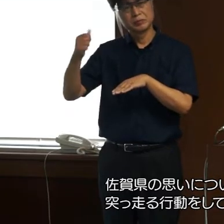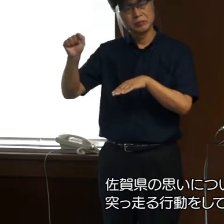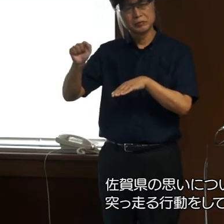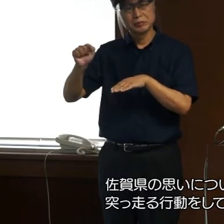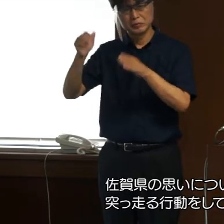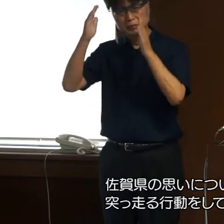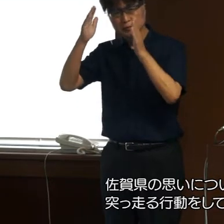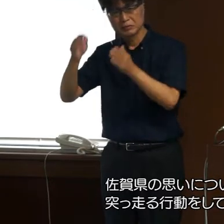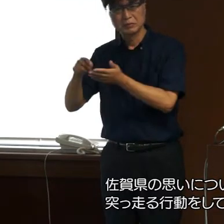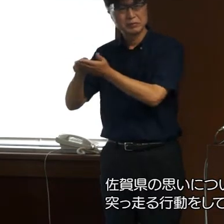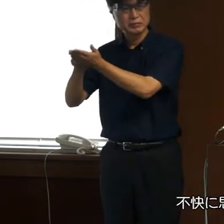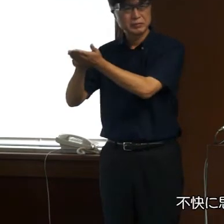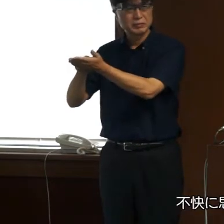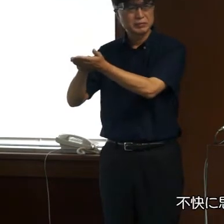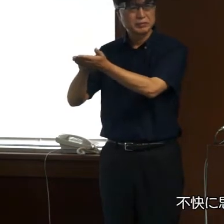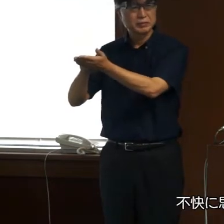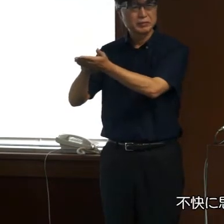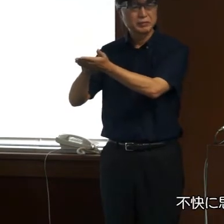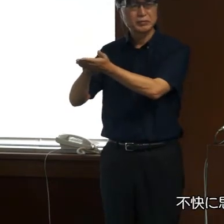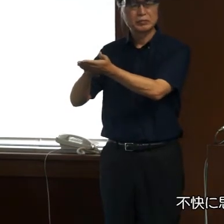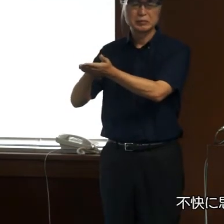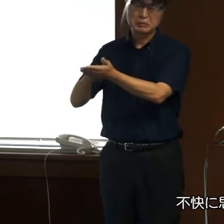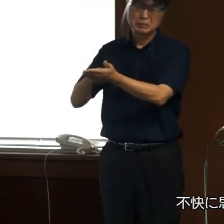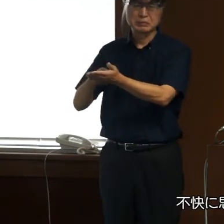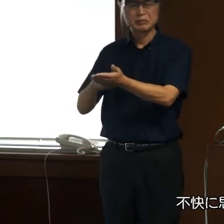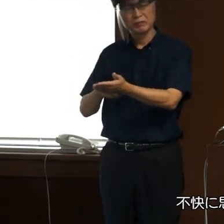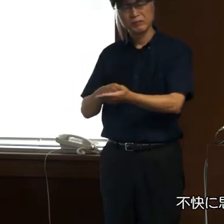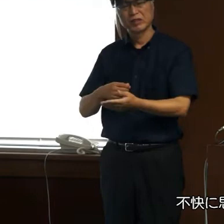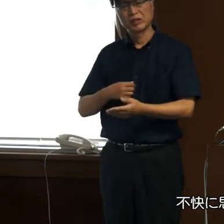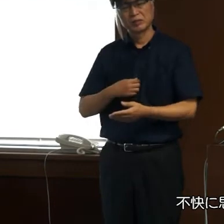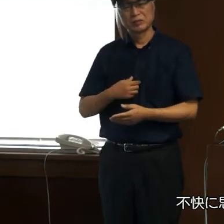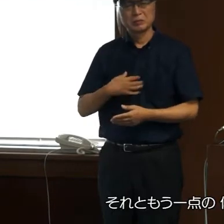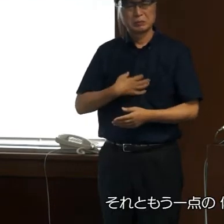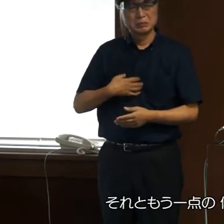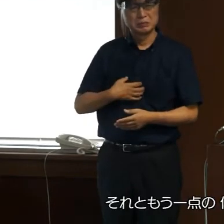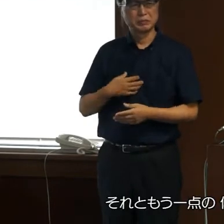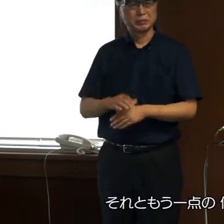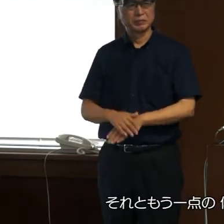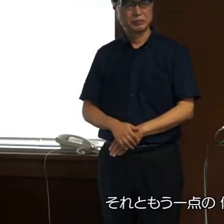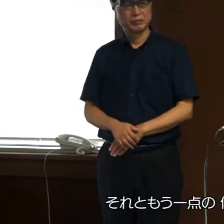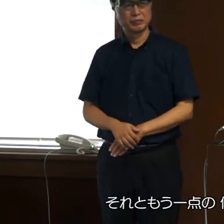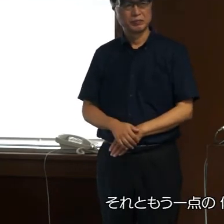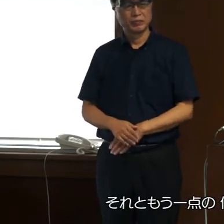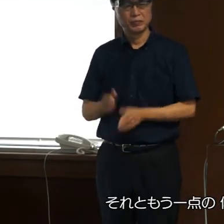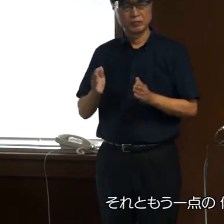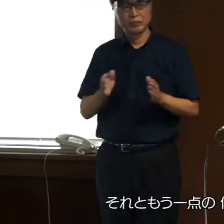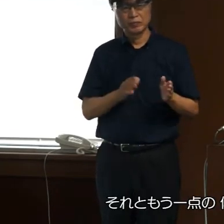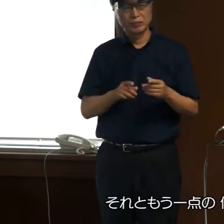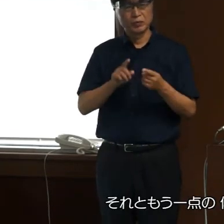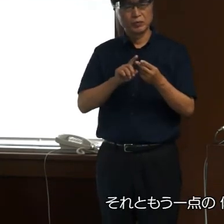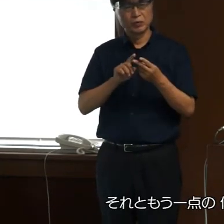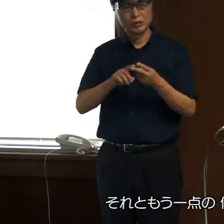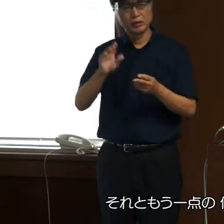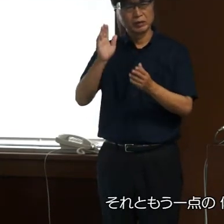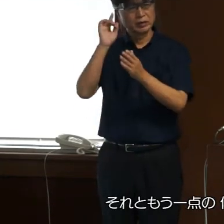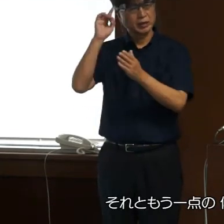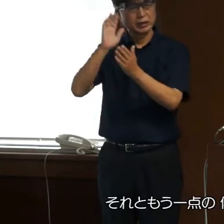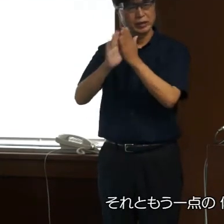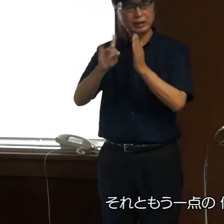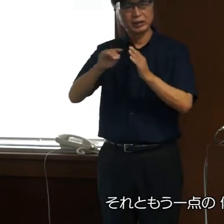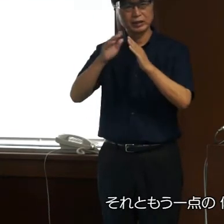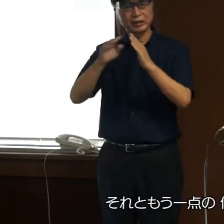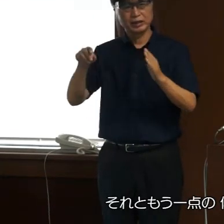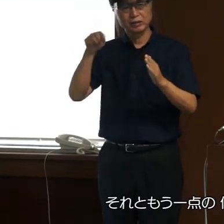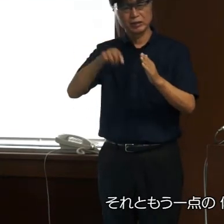突っ走る行動をしていることについては不快に思っております。それともう一点の佐賀県議会